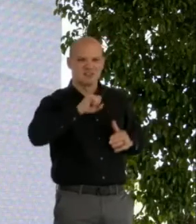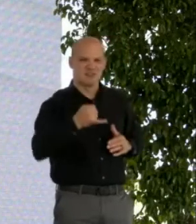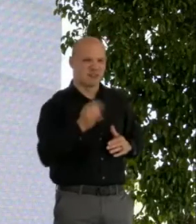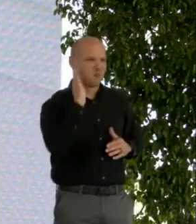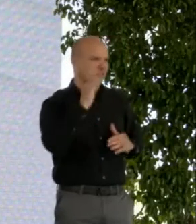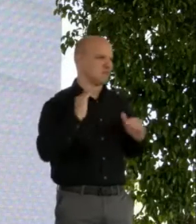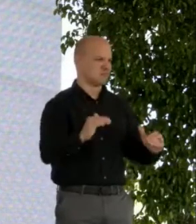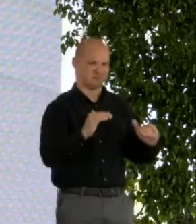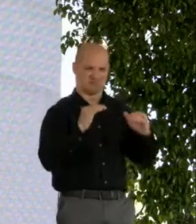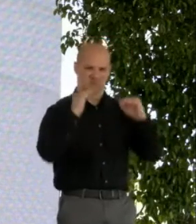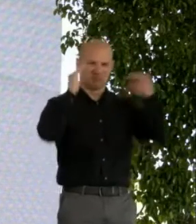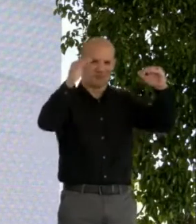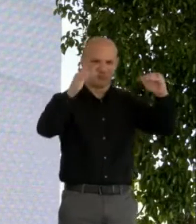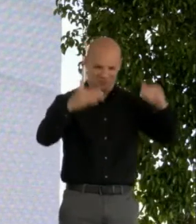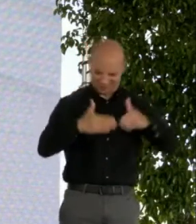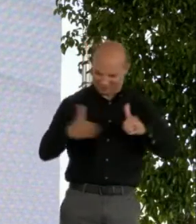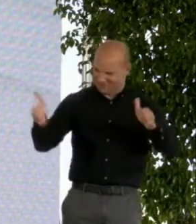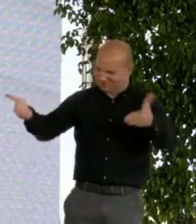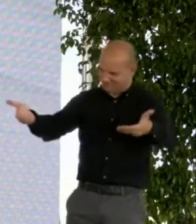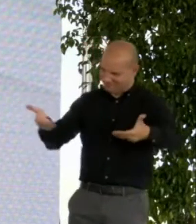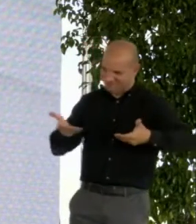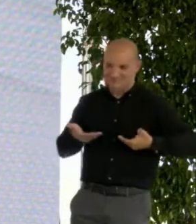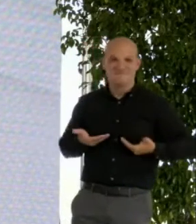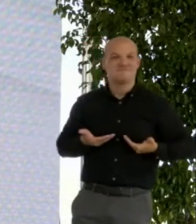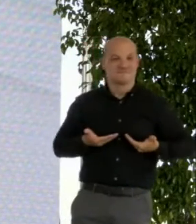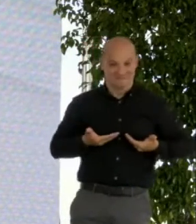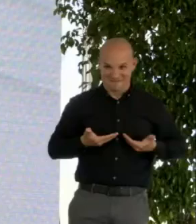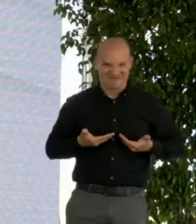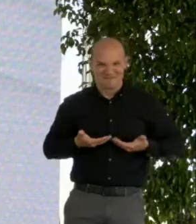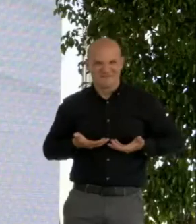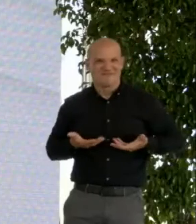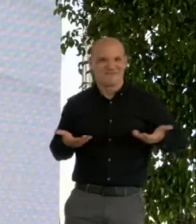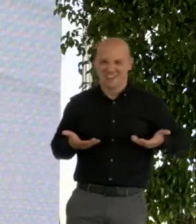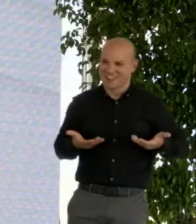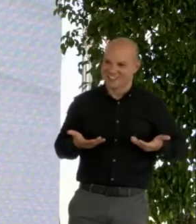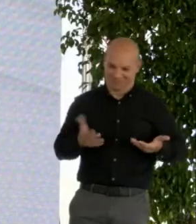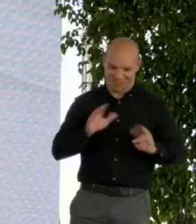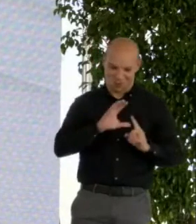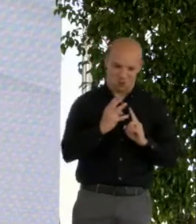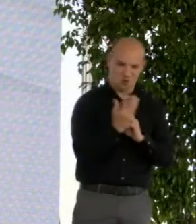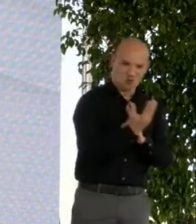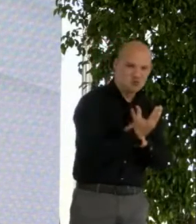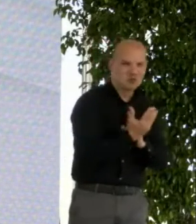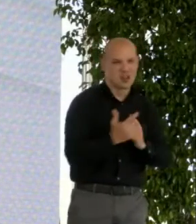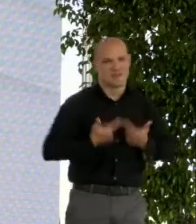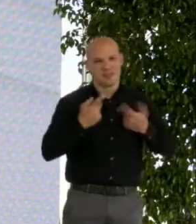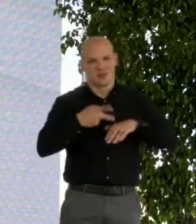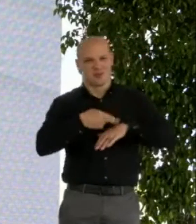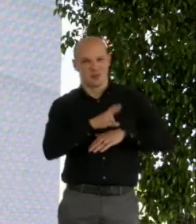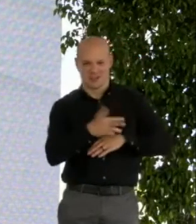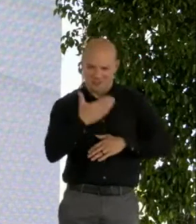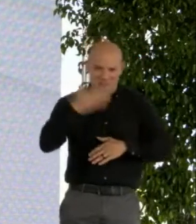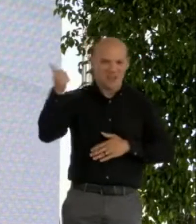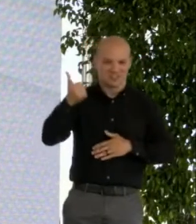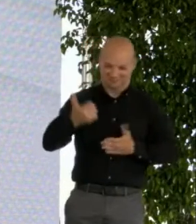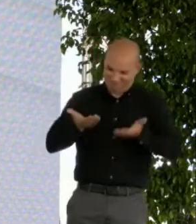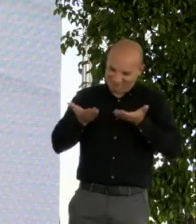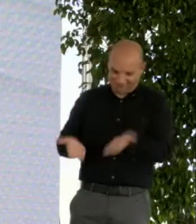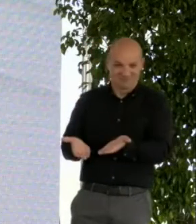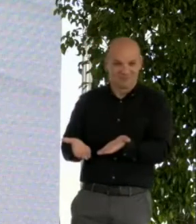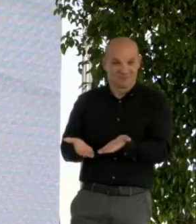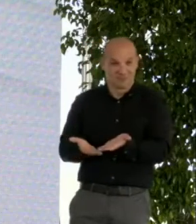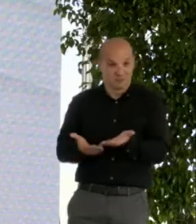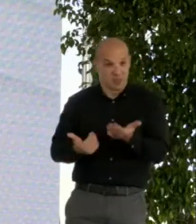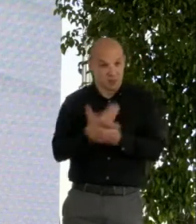una puerta de bienvenida que siempre presente todo lo mejor de la cultura y vida puertorriqueña. El nuevo